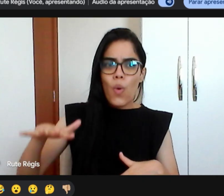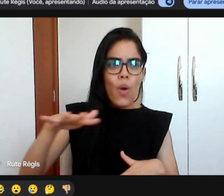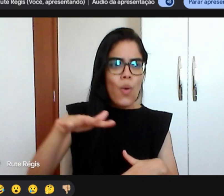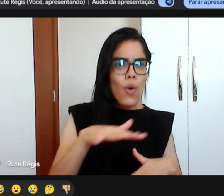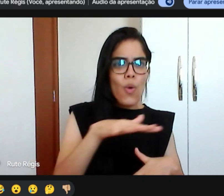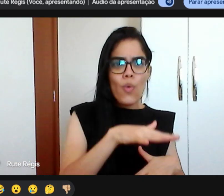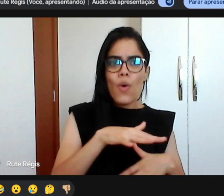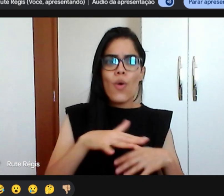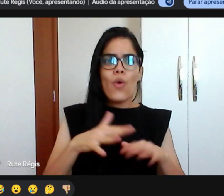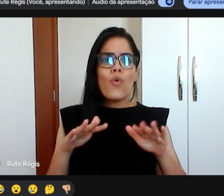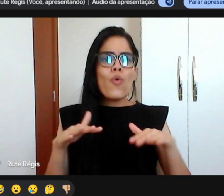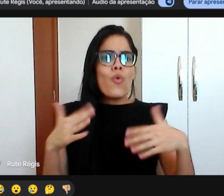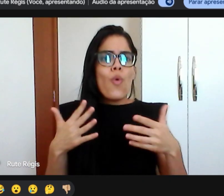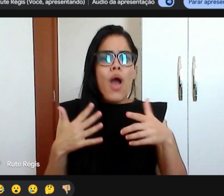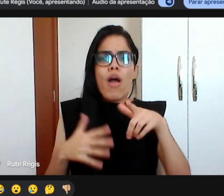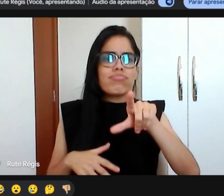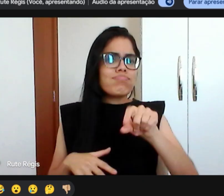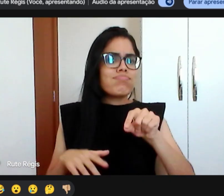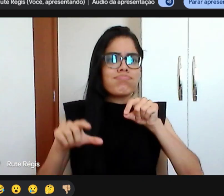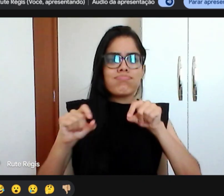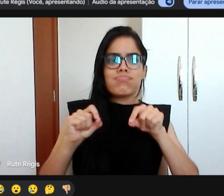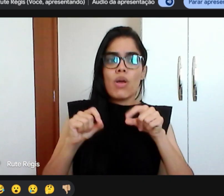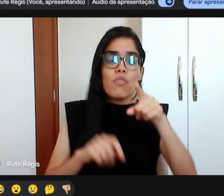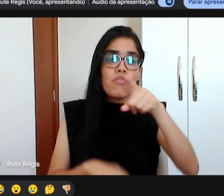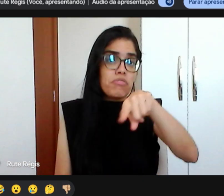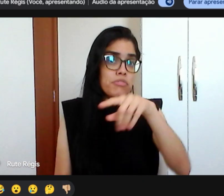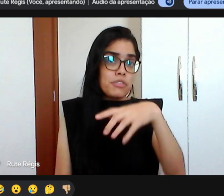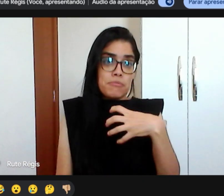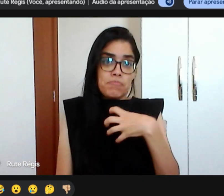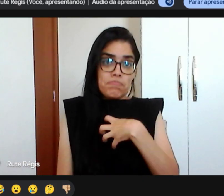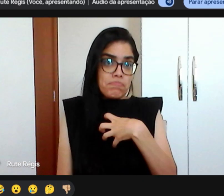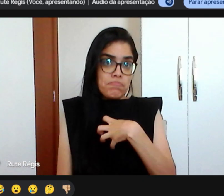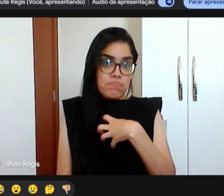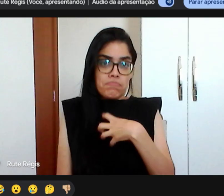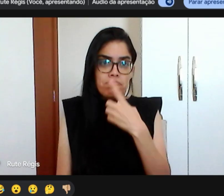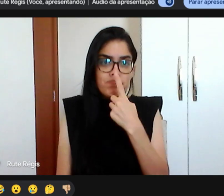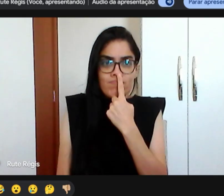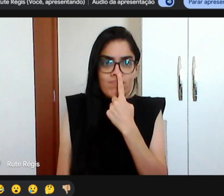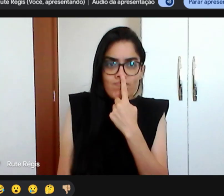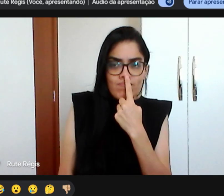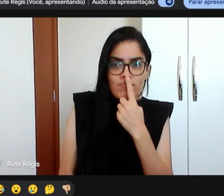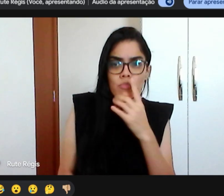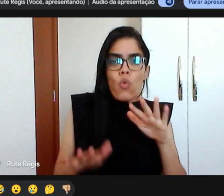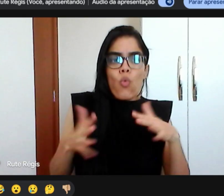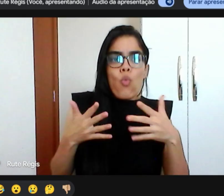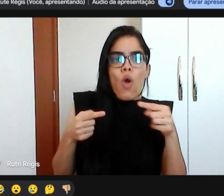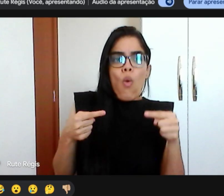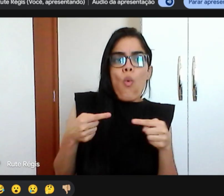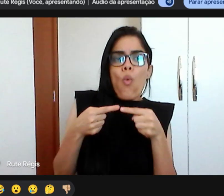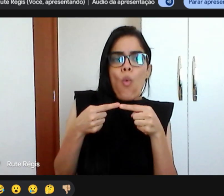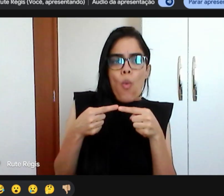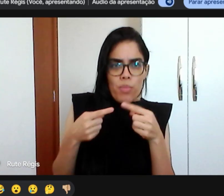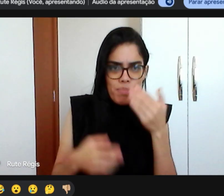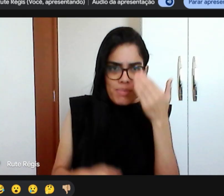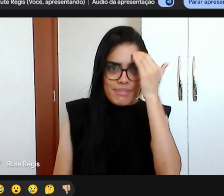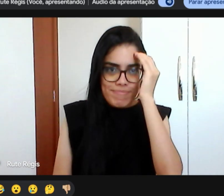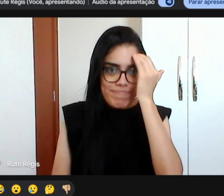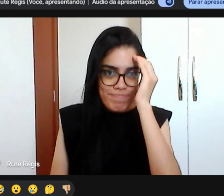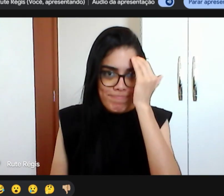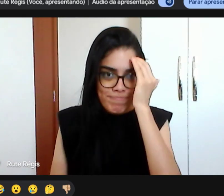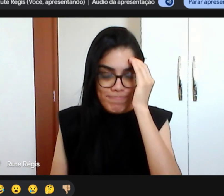letras. E qual dessas áreas, qual desses programas vocês têm